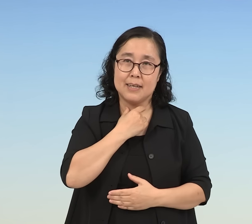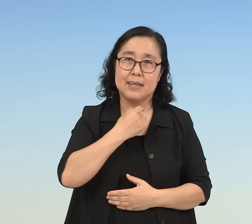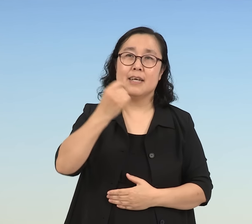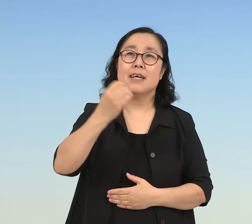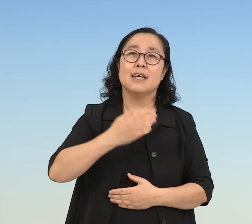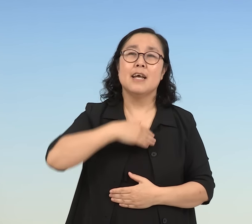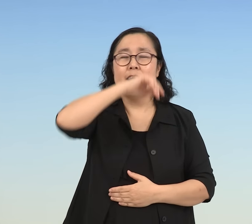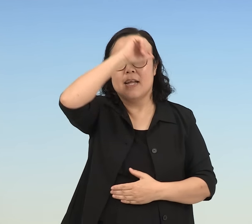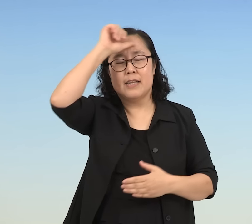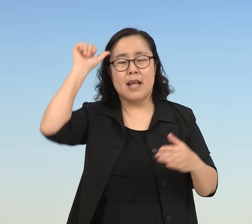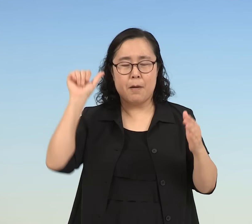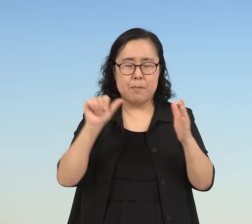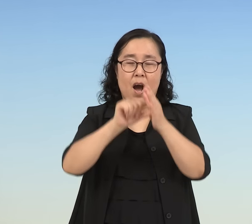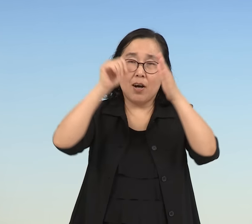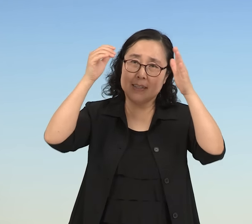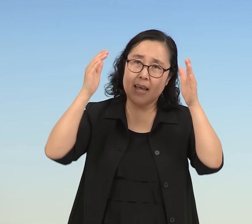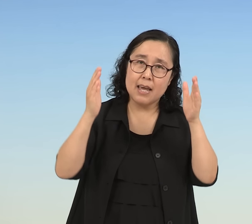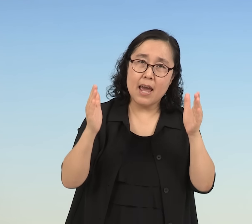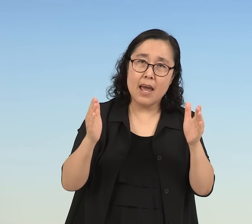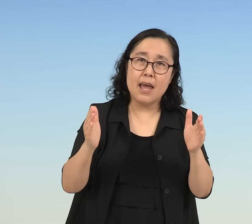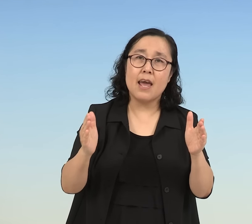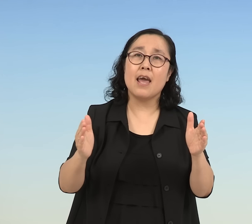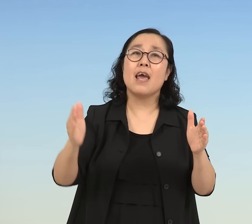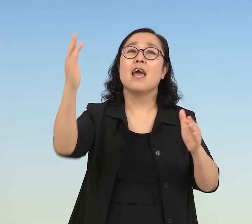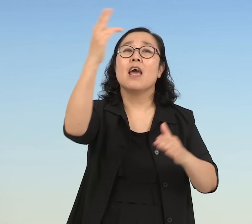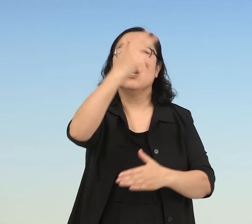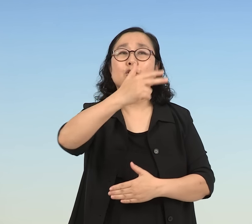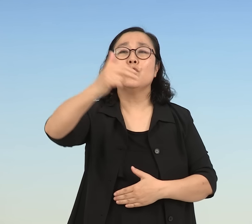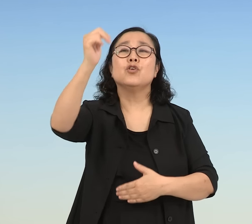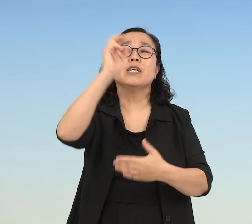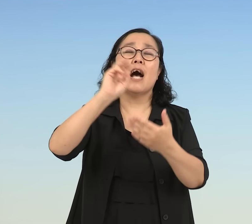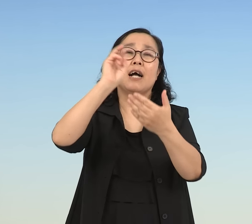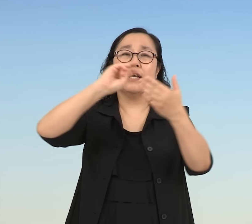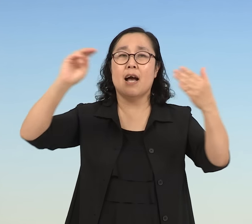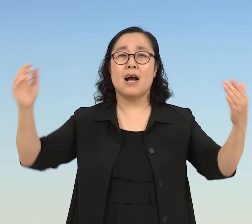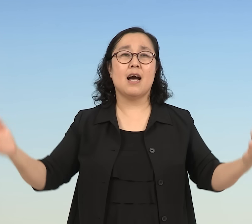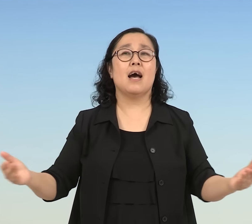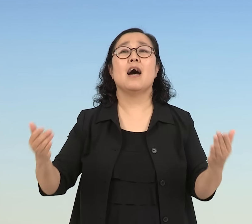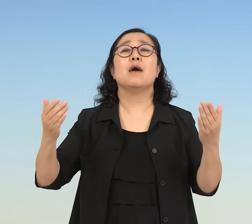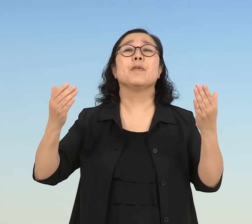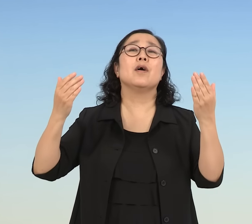아도나이 되신 하나님, 내 평생에 주를 찬양하며